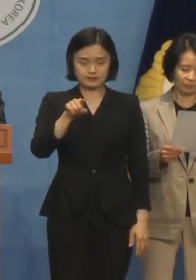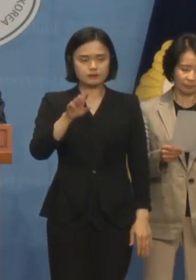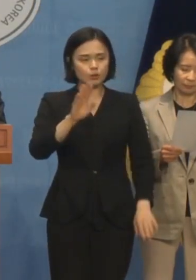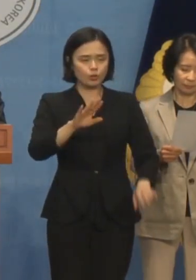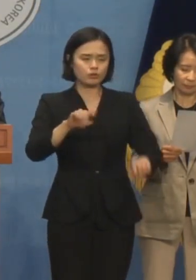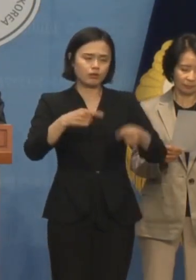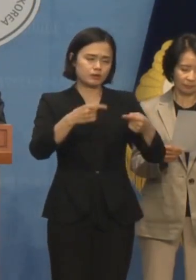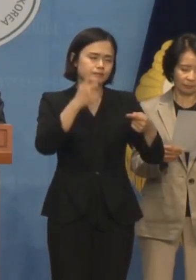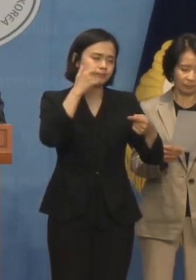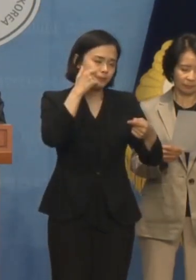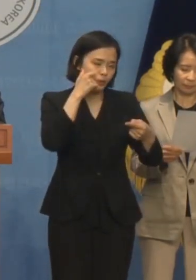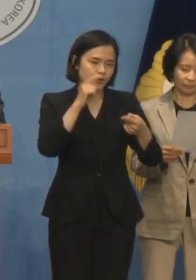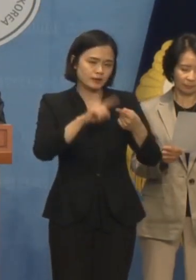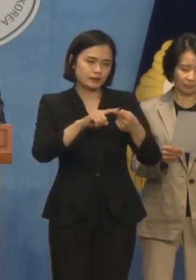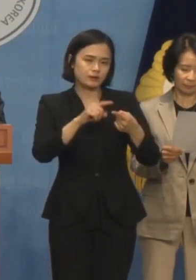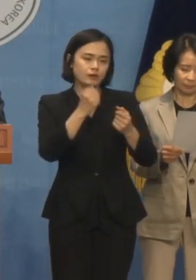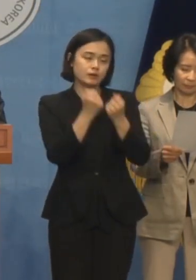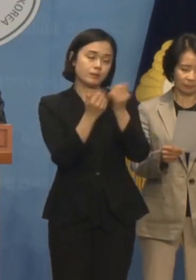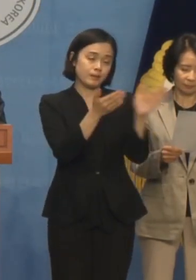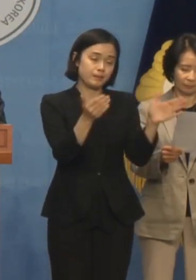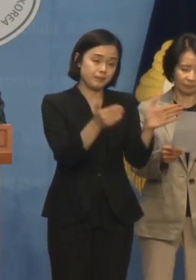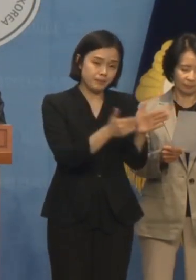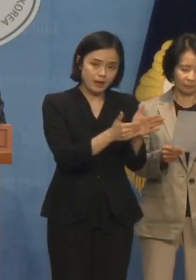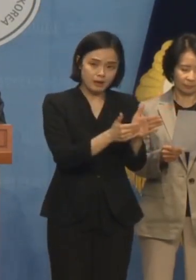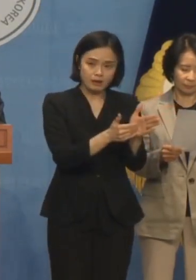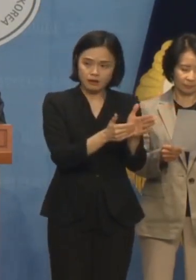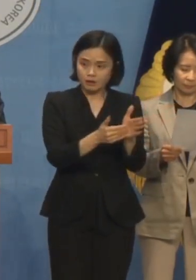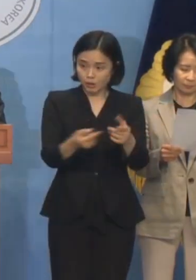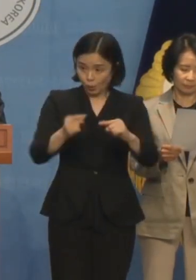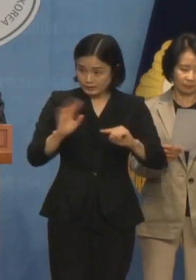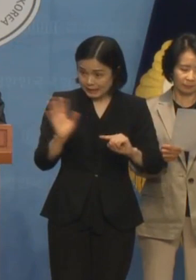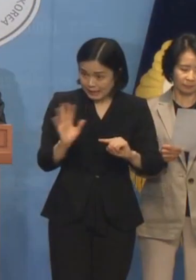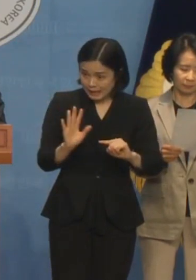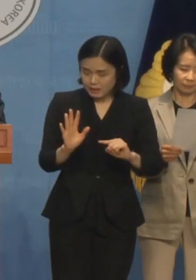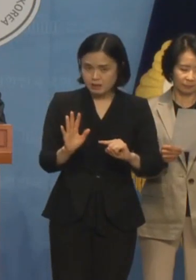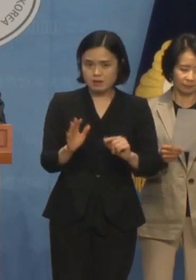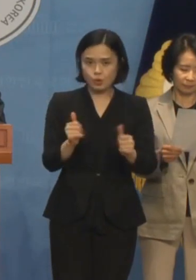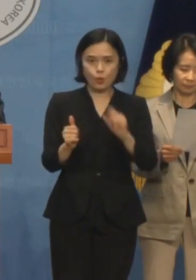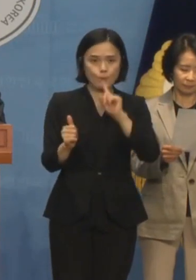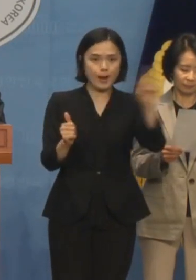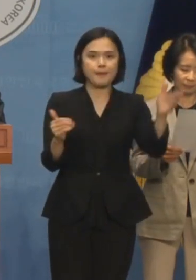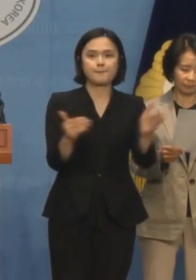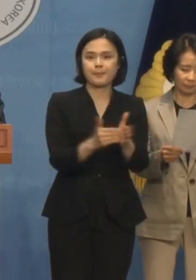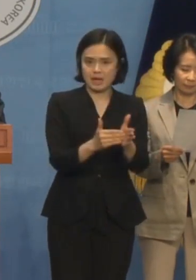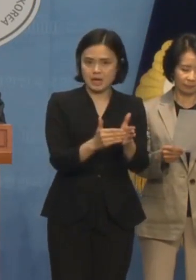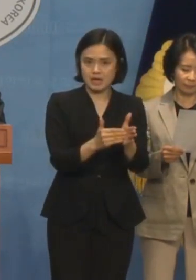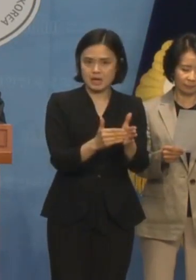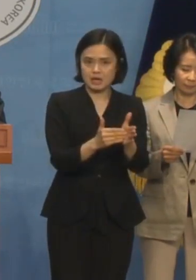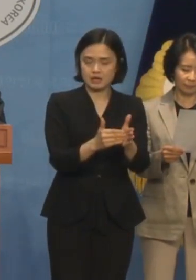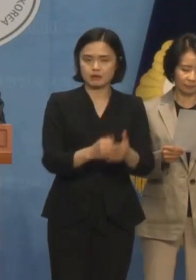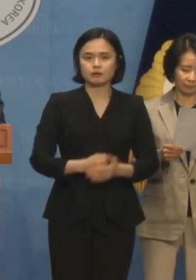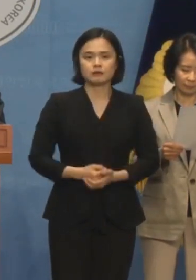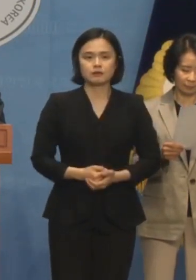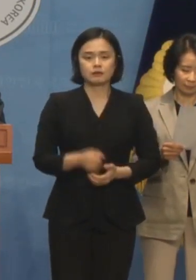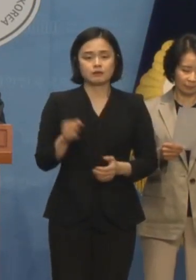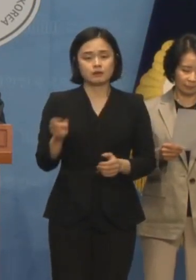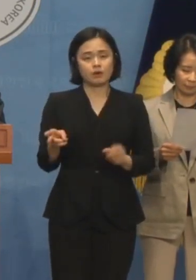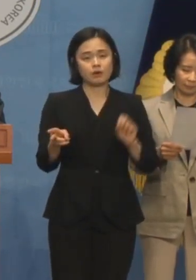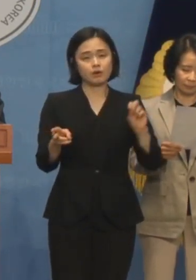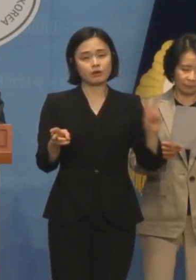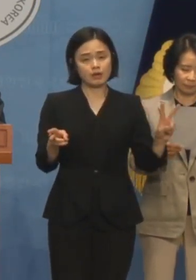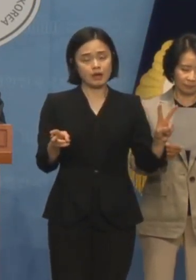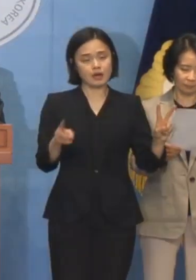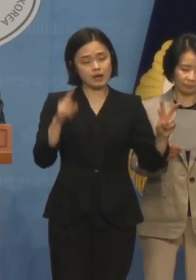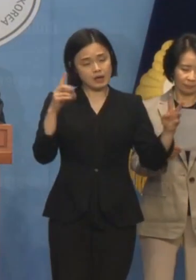불참했다고 고발했습니다. 지난 민주당 정부 시절 KBS 사장은 여야 합의에 따라 참고인으로